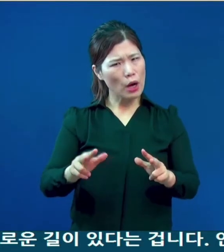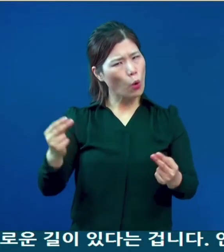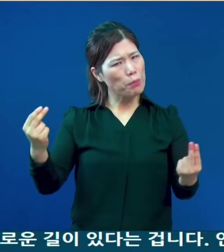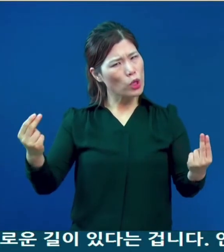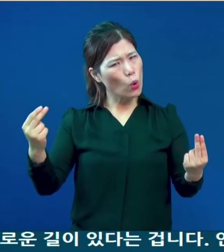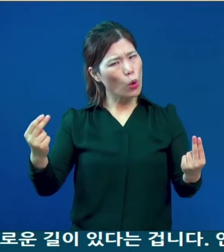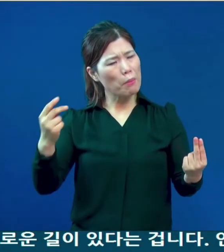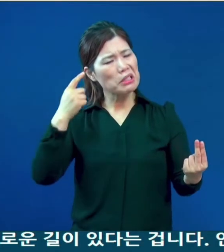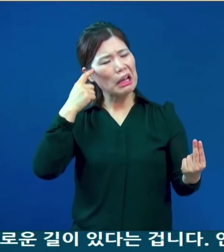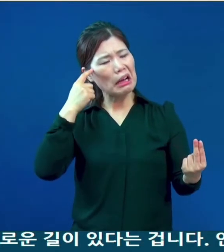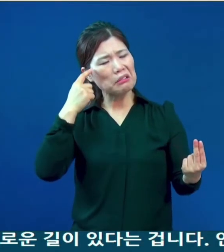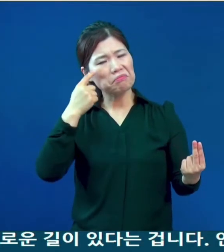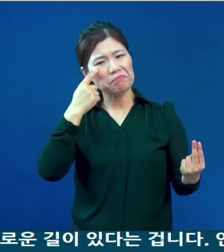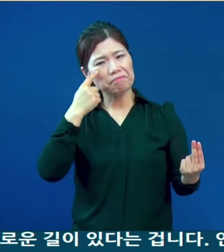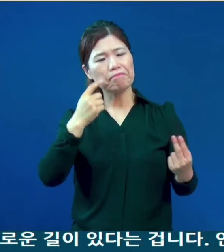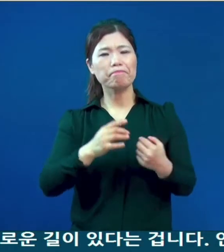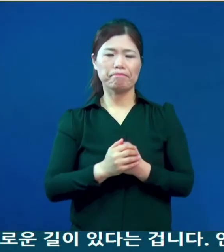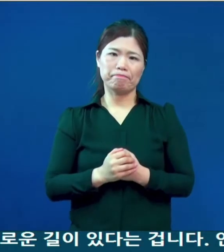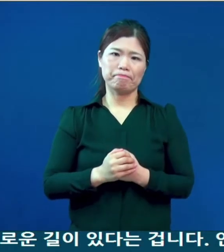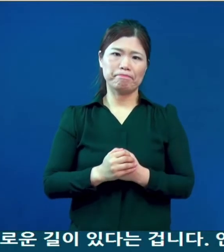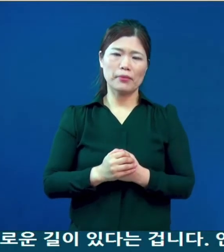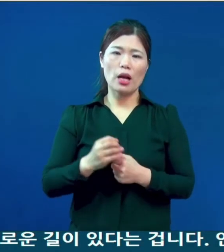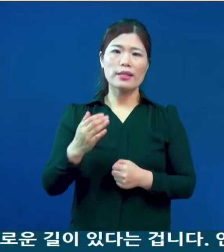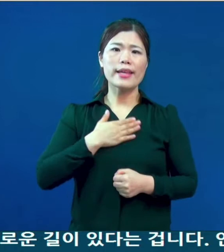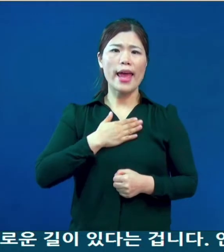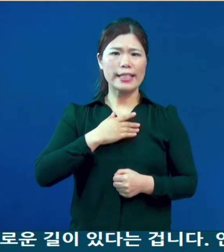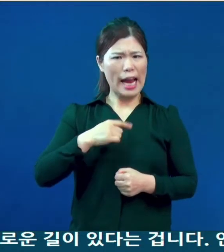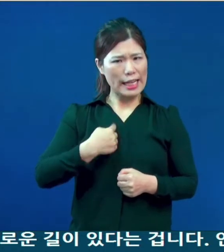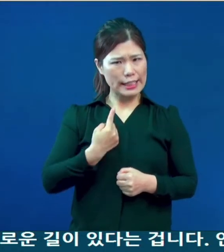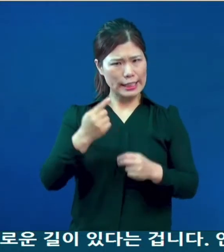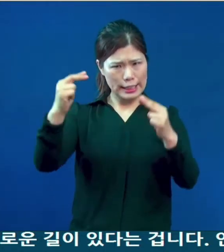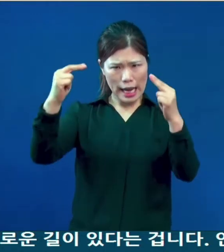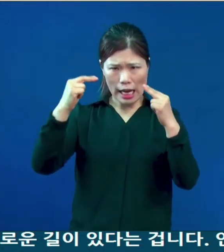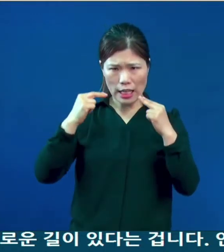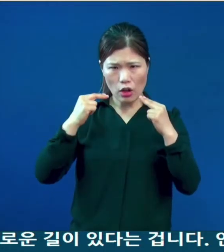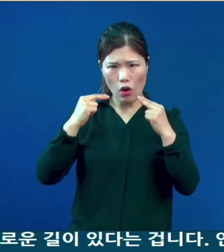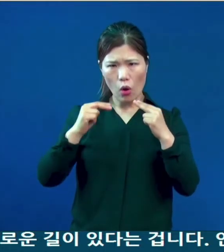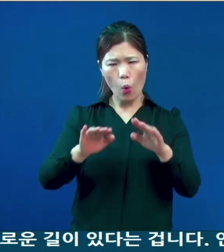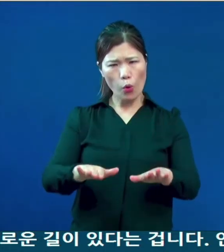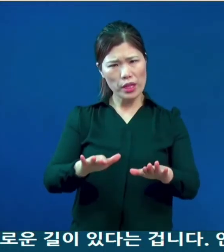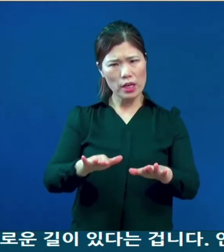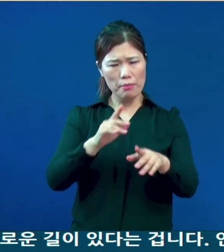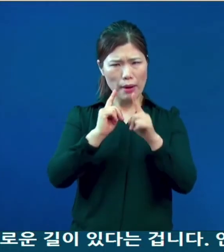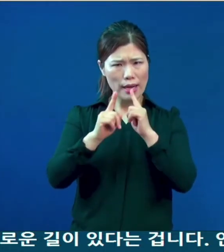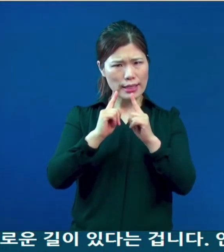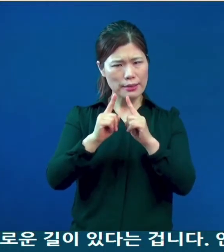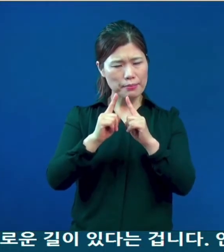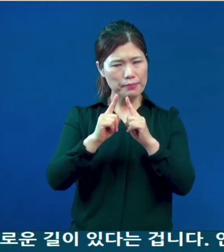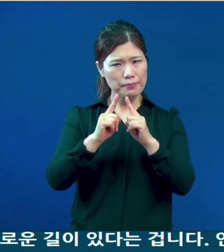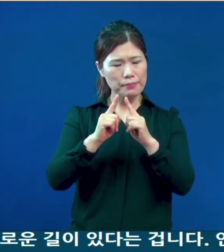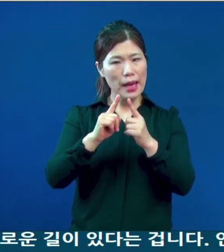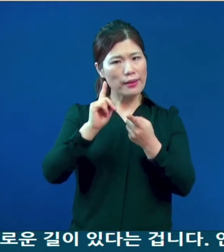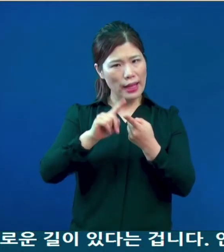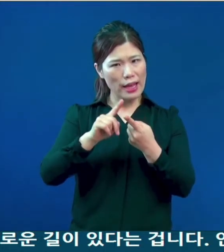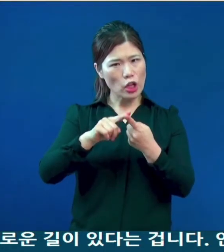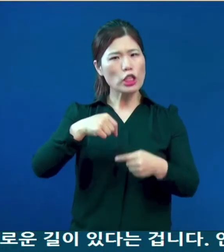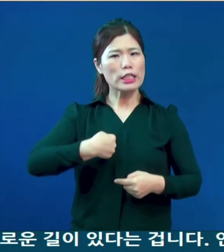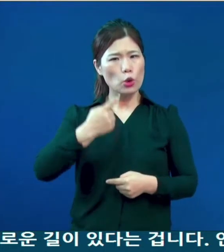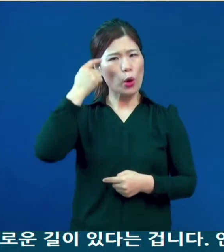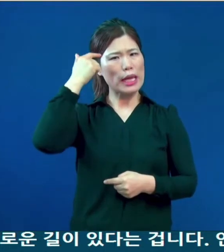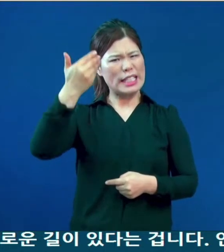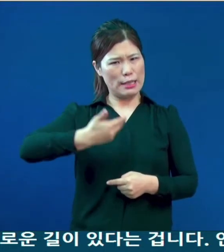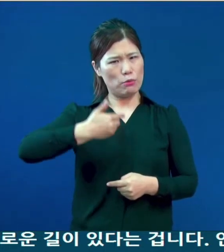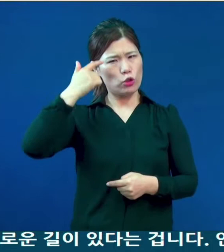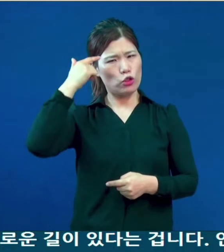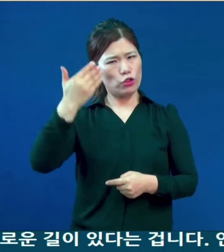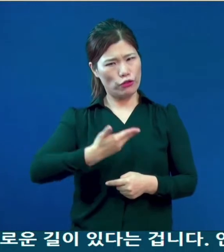보는 것이었습니다. 또한 제 자신을 향해서 이 말씀의 근거에서 여러 가지 질문을 제 스스로에게